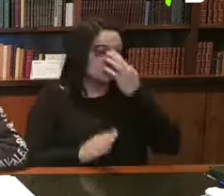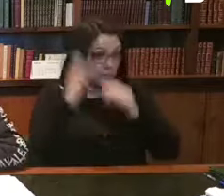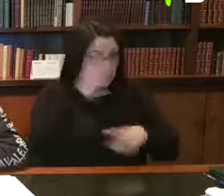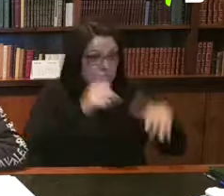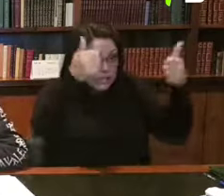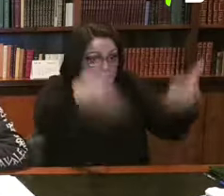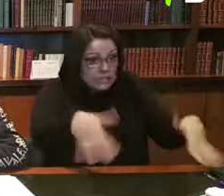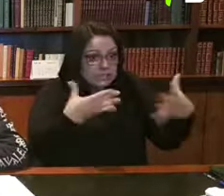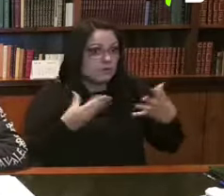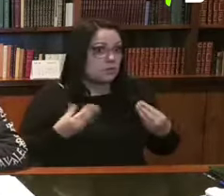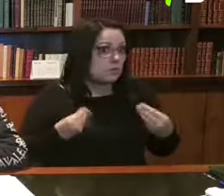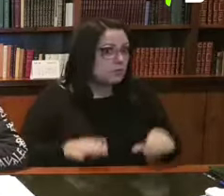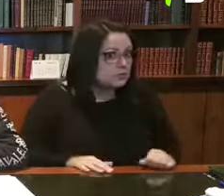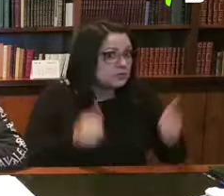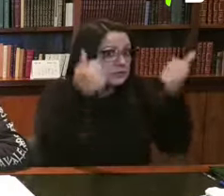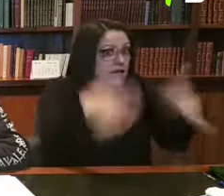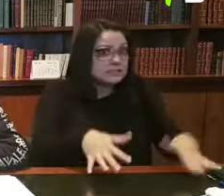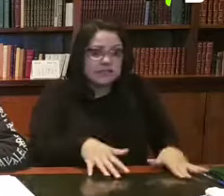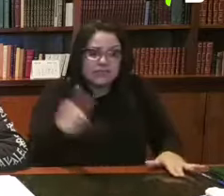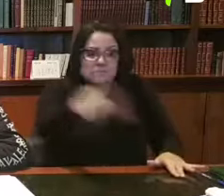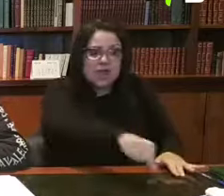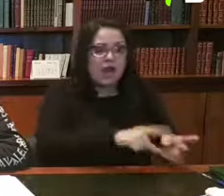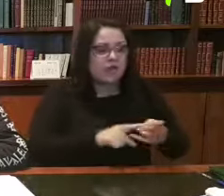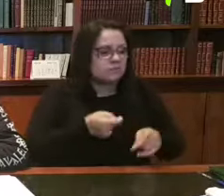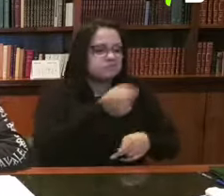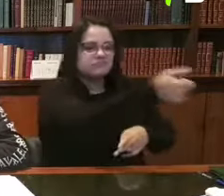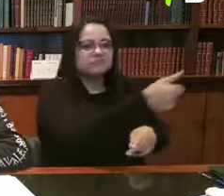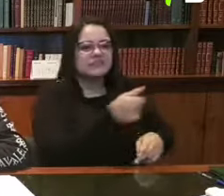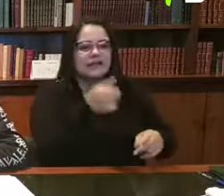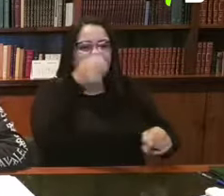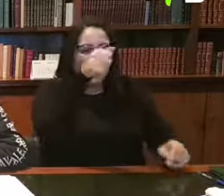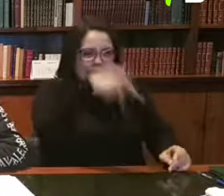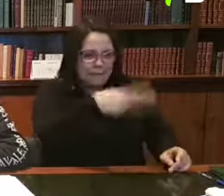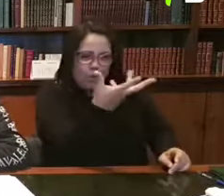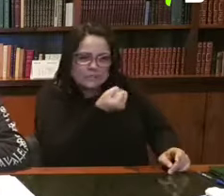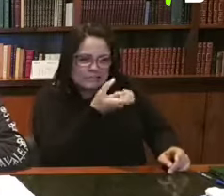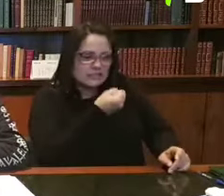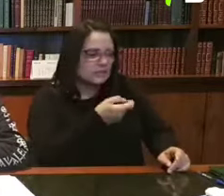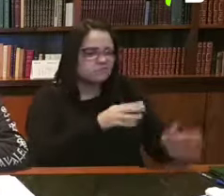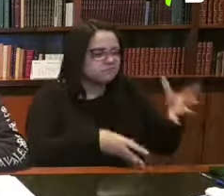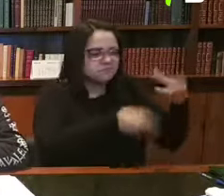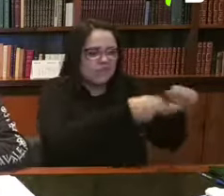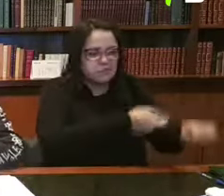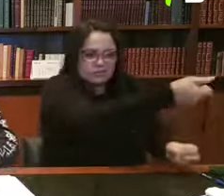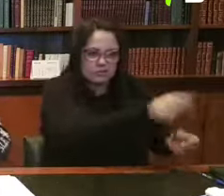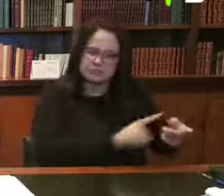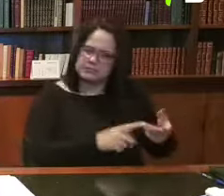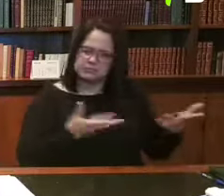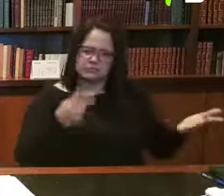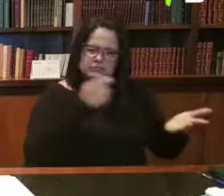gastavam muito e gasta mal gastava com o privilégio da previdência gás tava pagando o juro para o